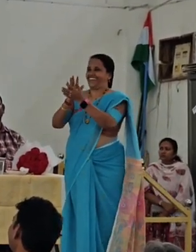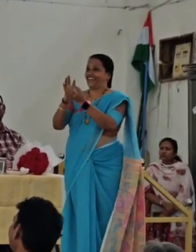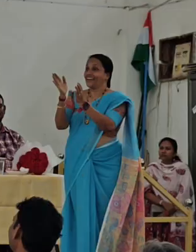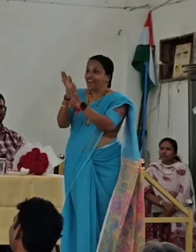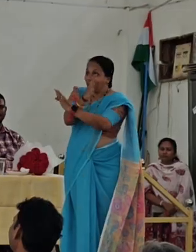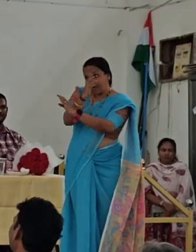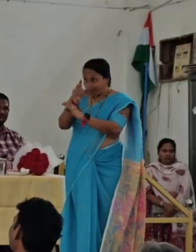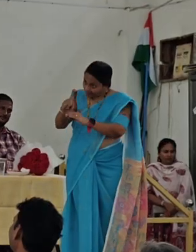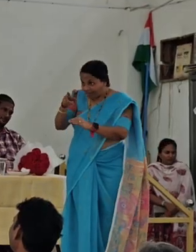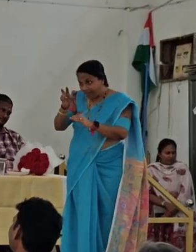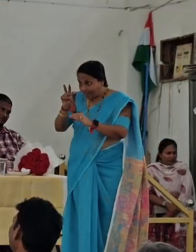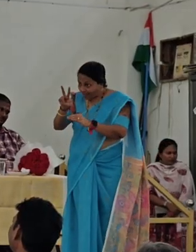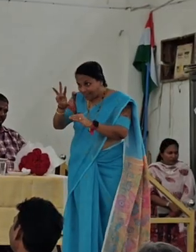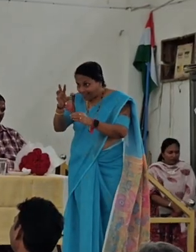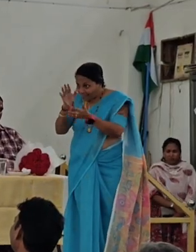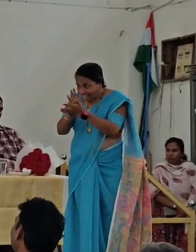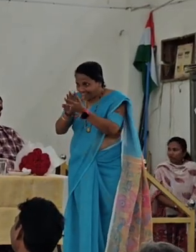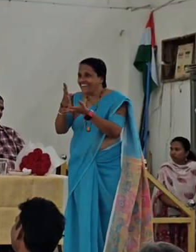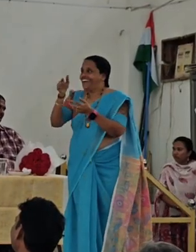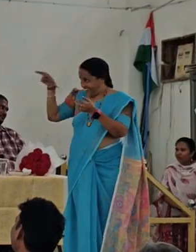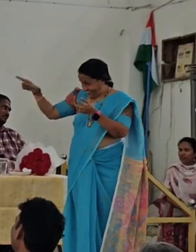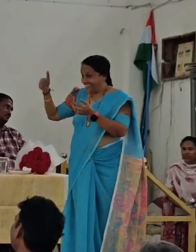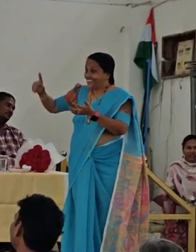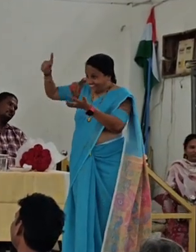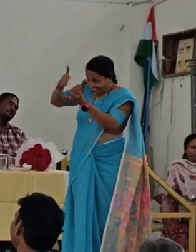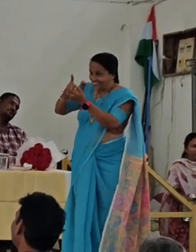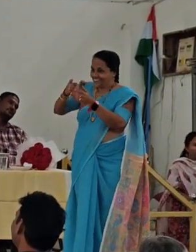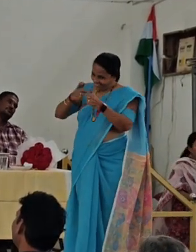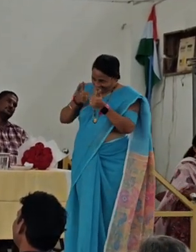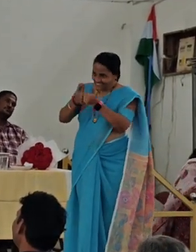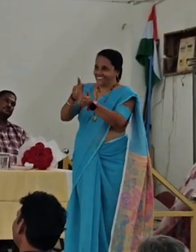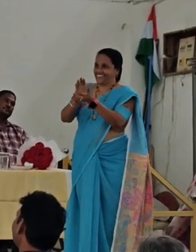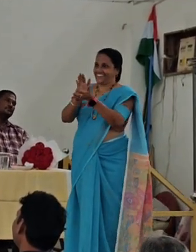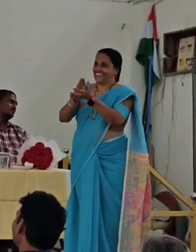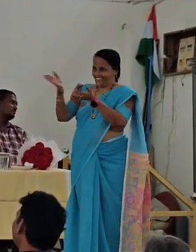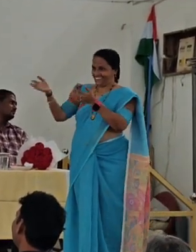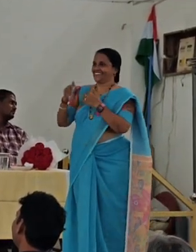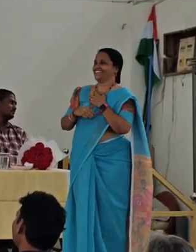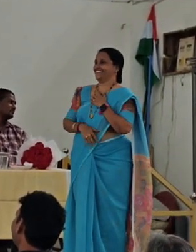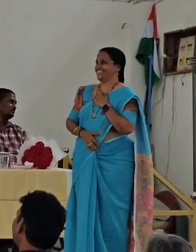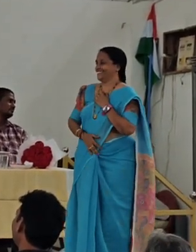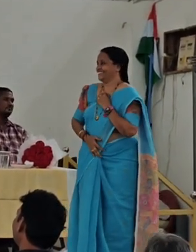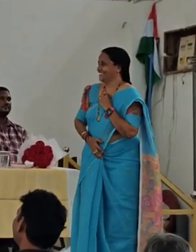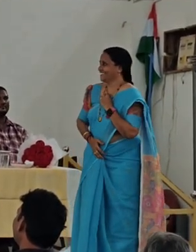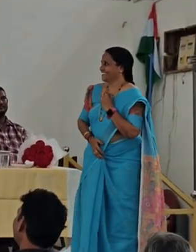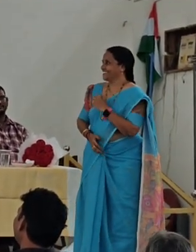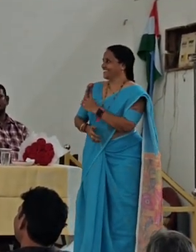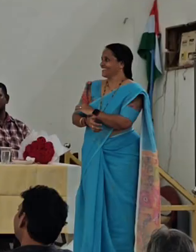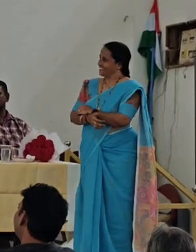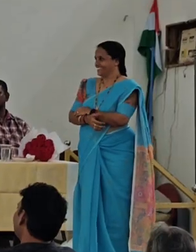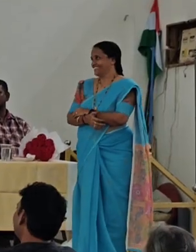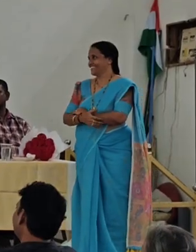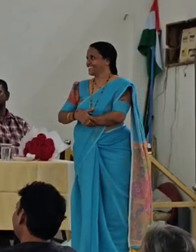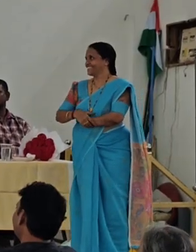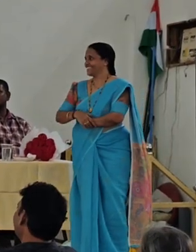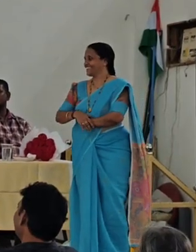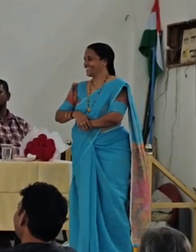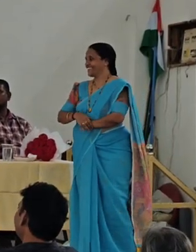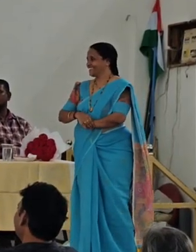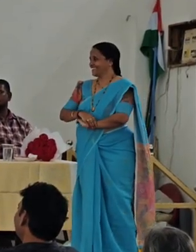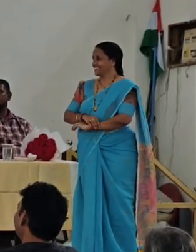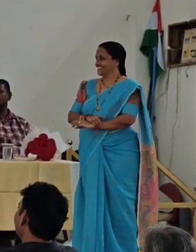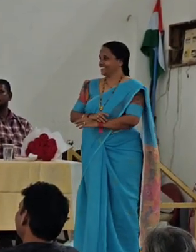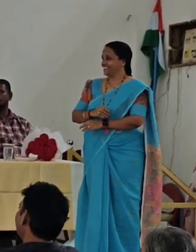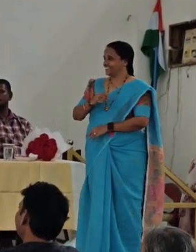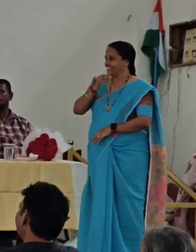అందువల్ల మనము ఇండస్ట్రీలో తప్పనిసరిగా మీ యొక్క వినతిని పరిశీలిస్తామని మీకు